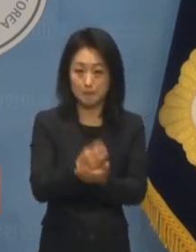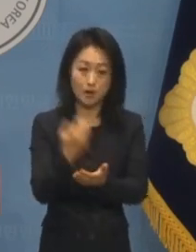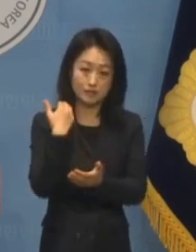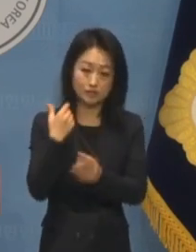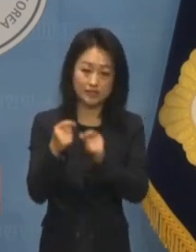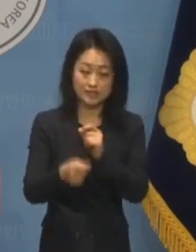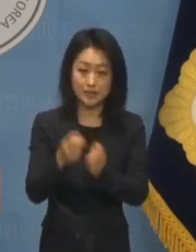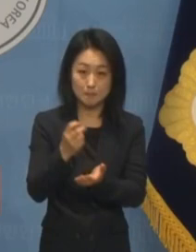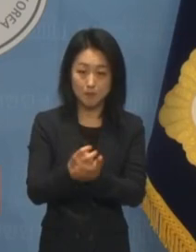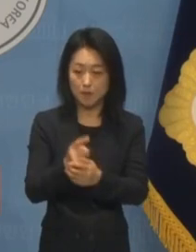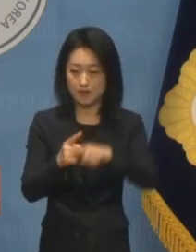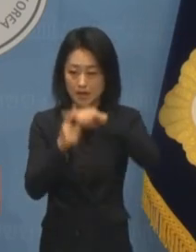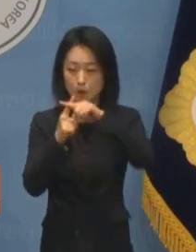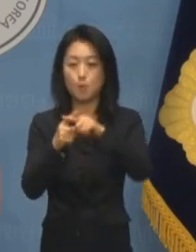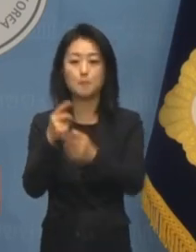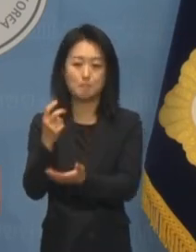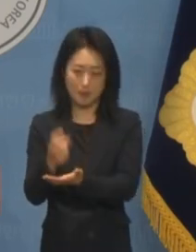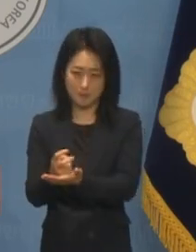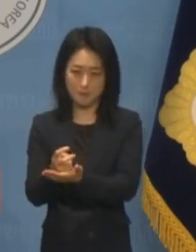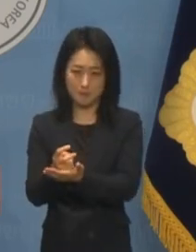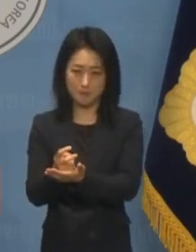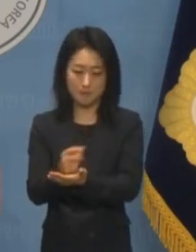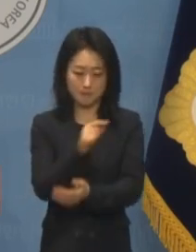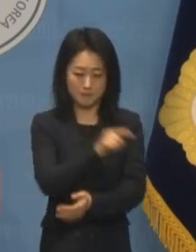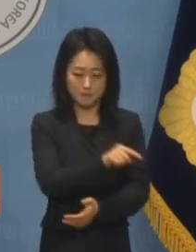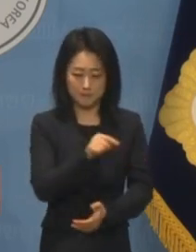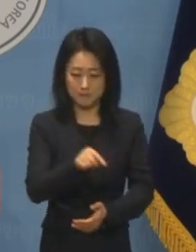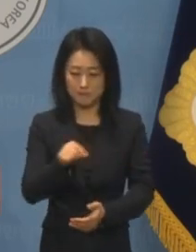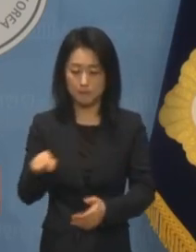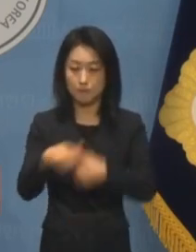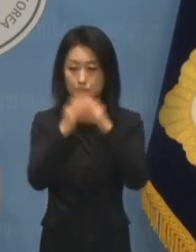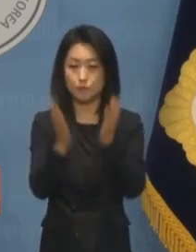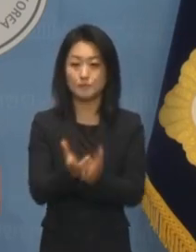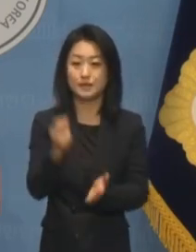전세사기특별법과 간호법 등이 가장 시급합니다.